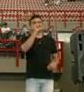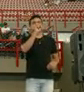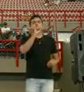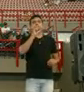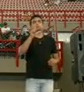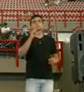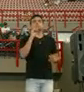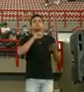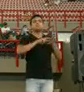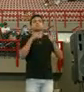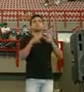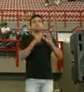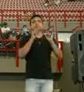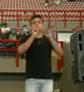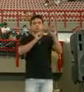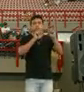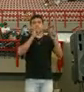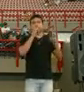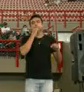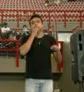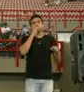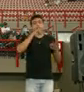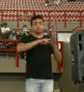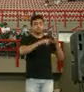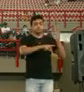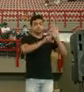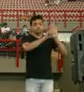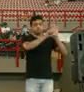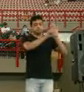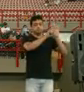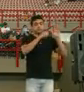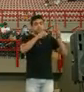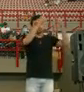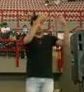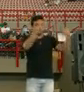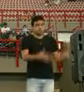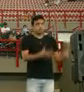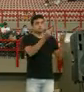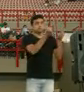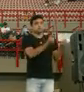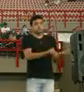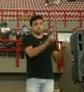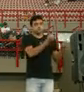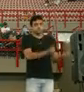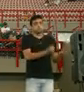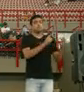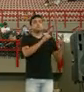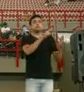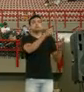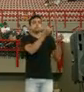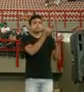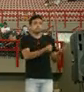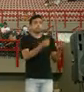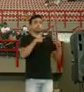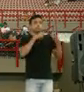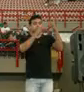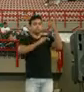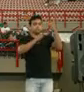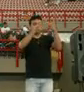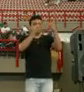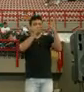ponderal? Ponderal significa que são leis que vão trabalhar com massas, ou a massa de um